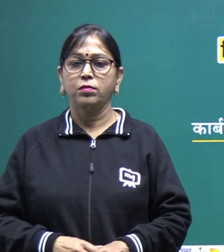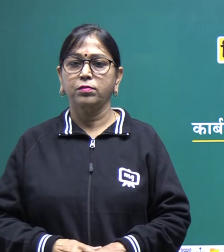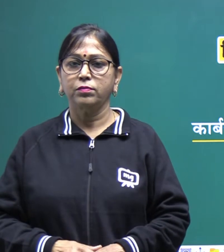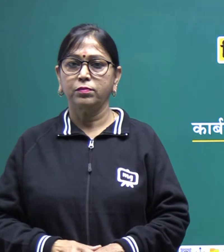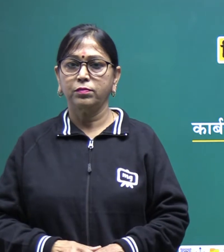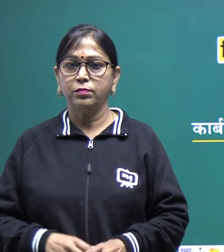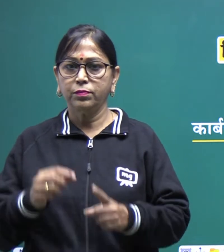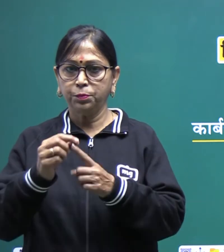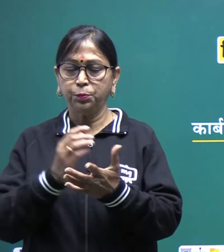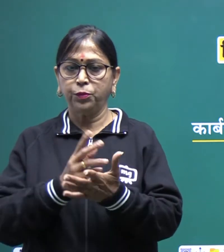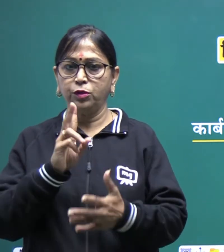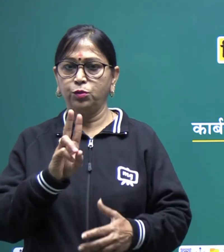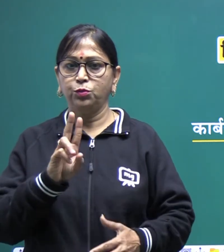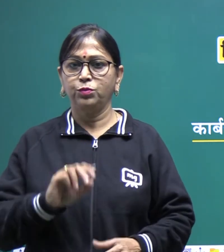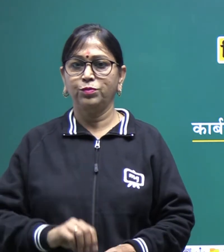भाग 2